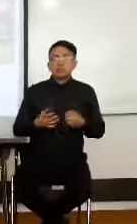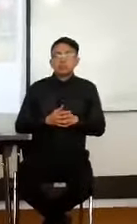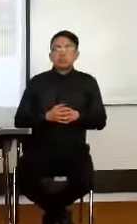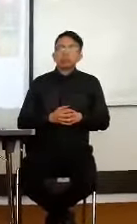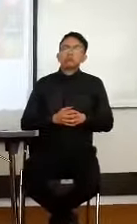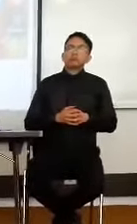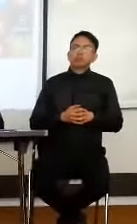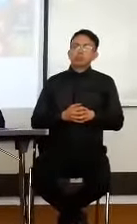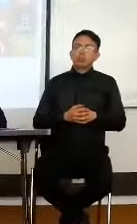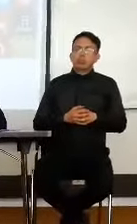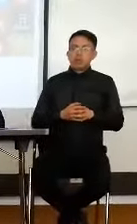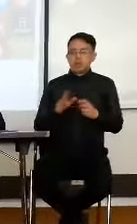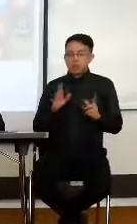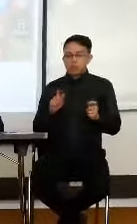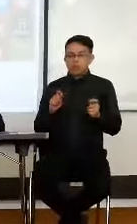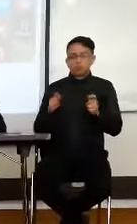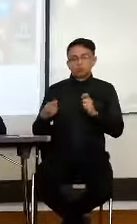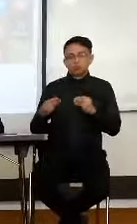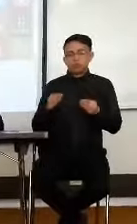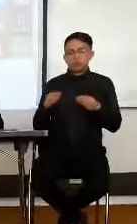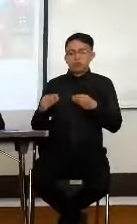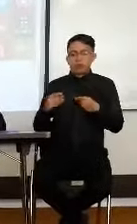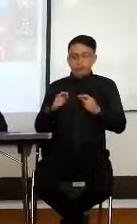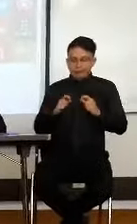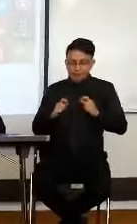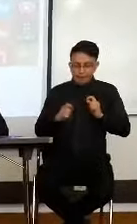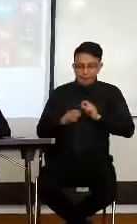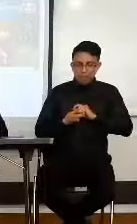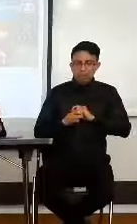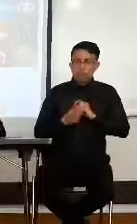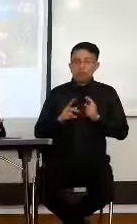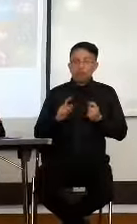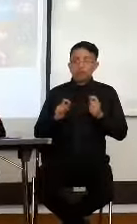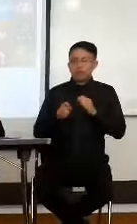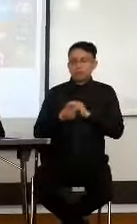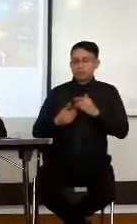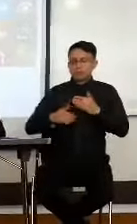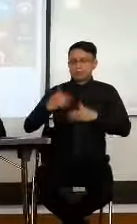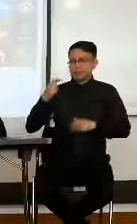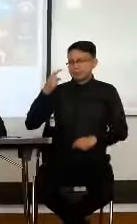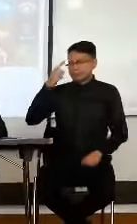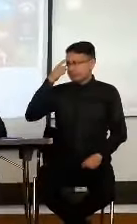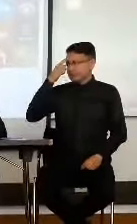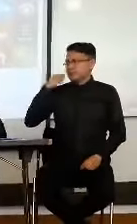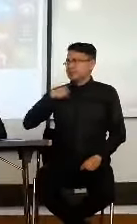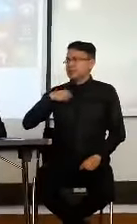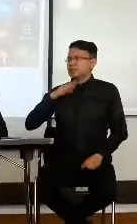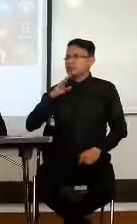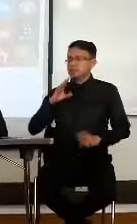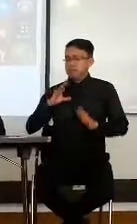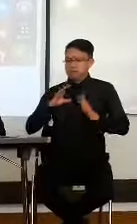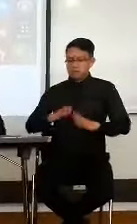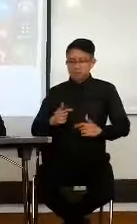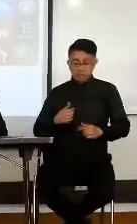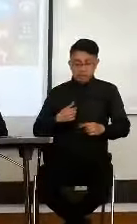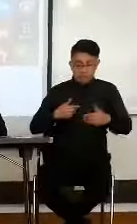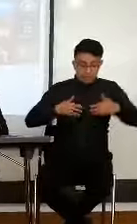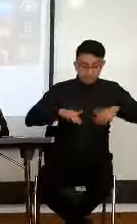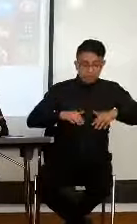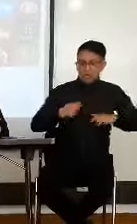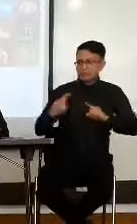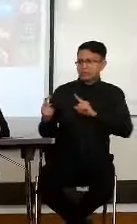que este concepto de ajustes nos permite entender que son pequeñas modificaciones que pueden incluso empezar por las actitudinales, perder el miedo,